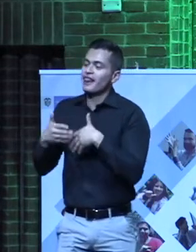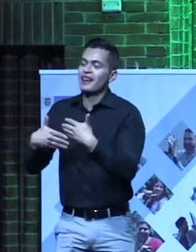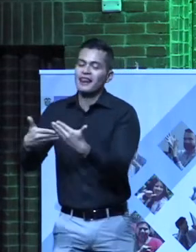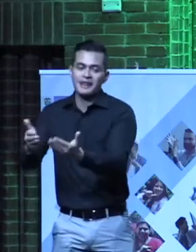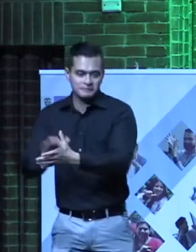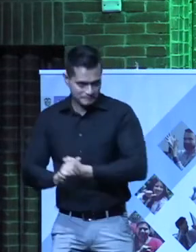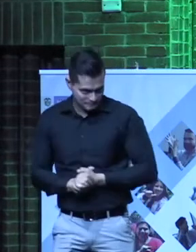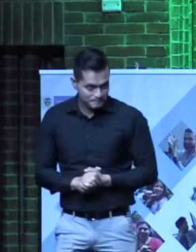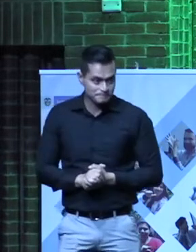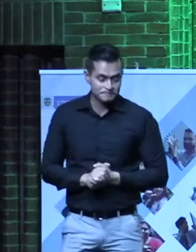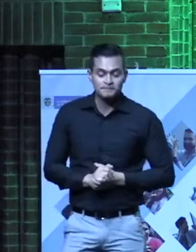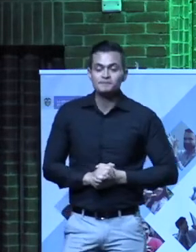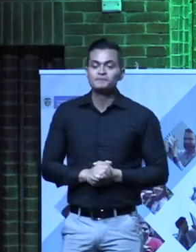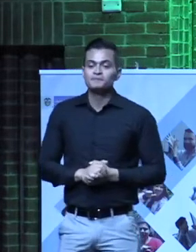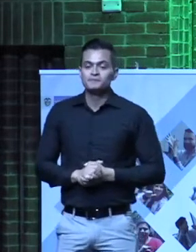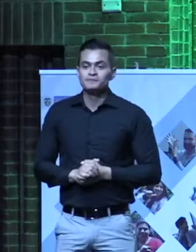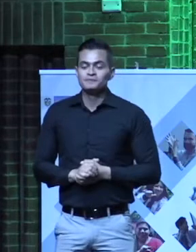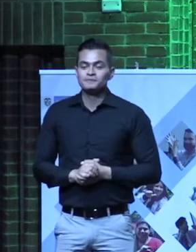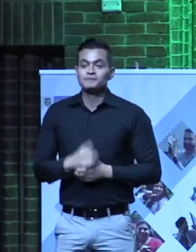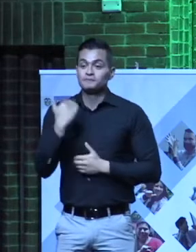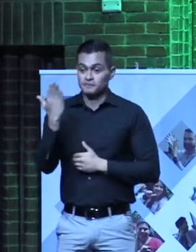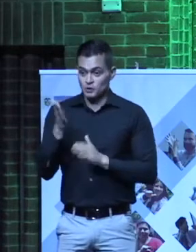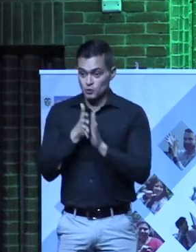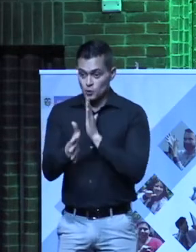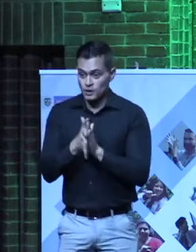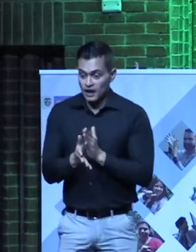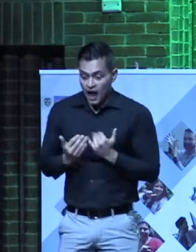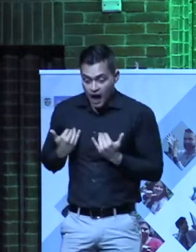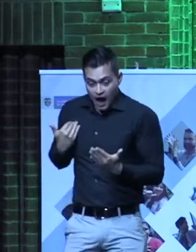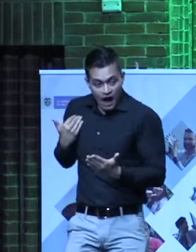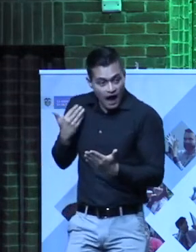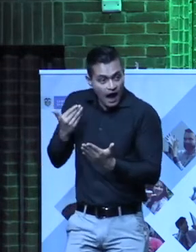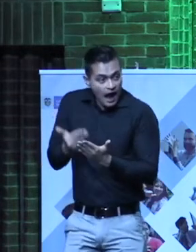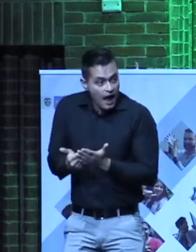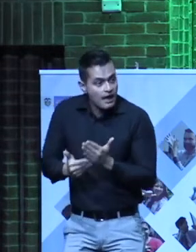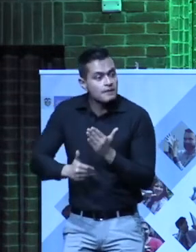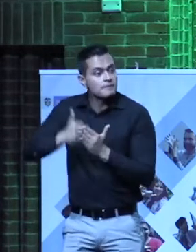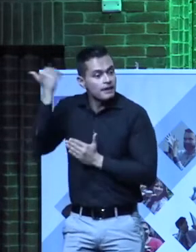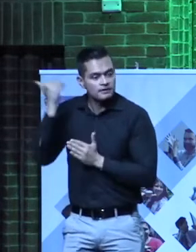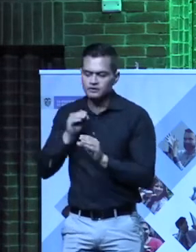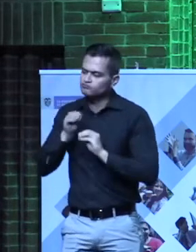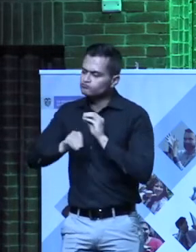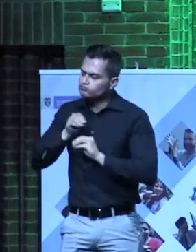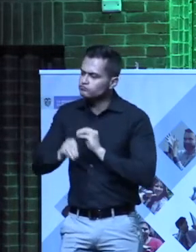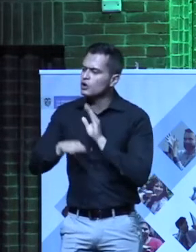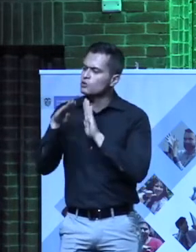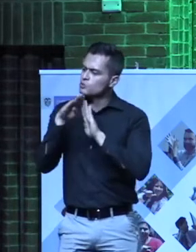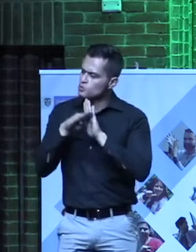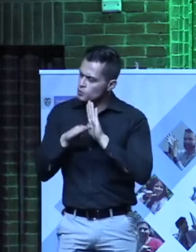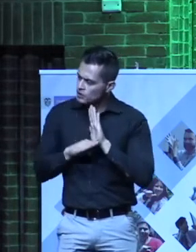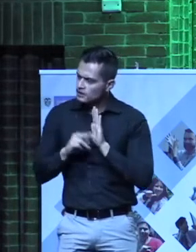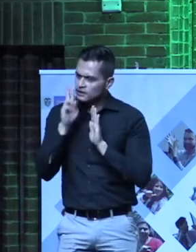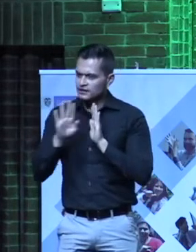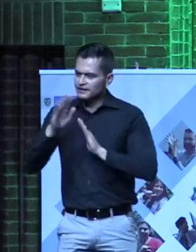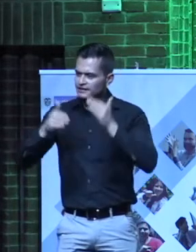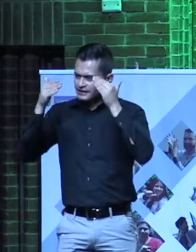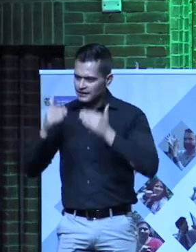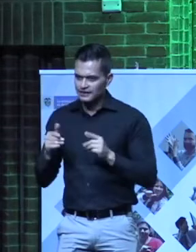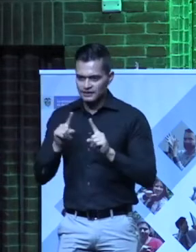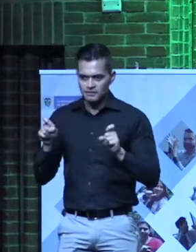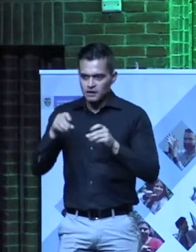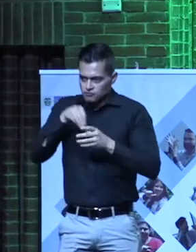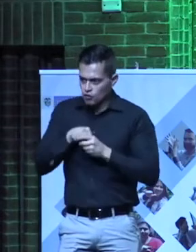Estamos hoy adelantando toda una política institucional de discapacidad en la Contraloría General de la